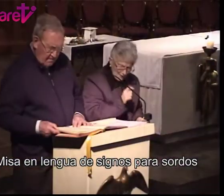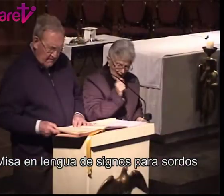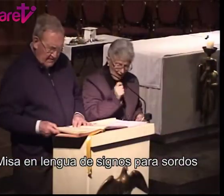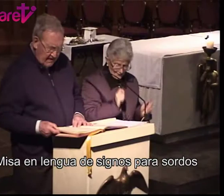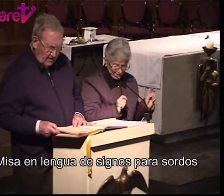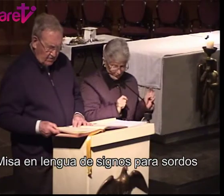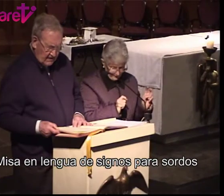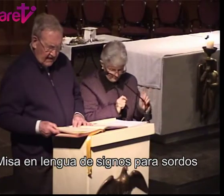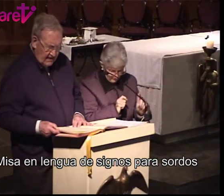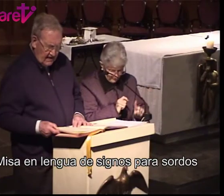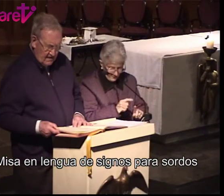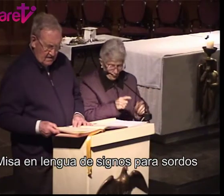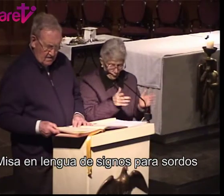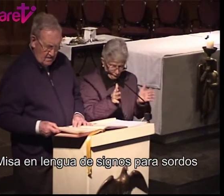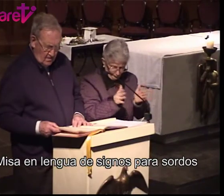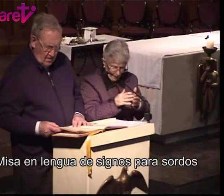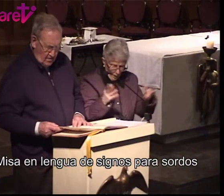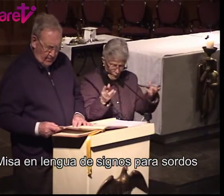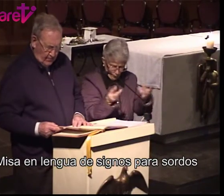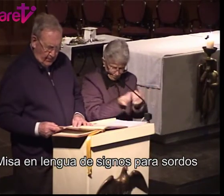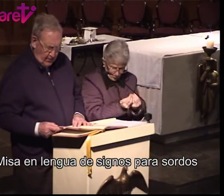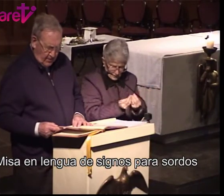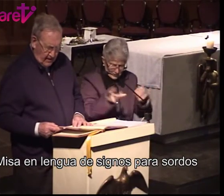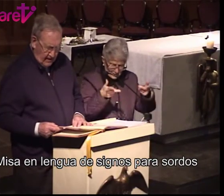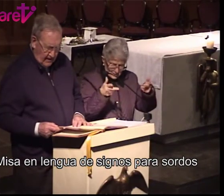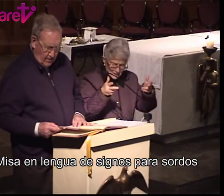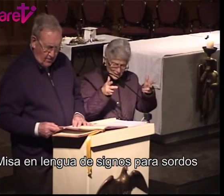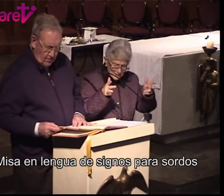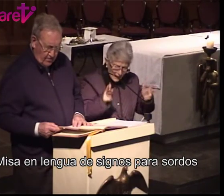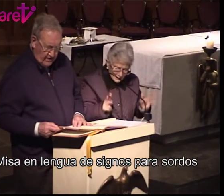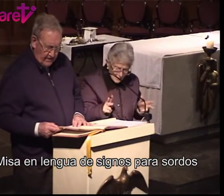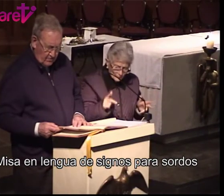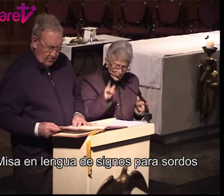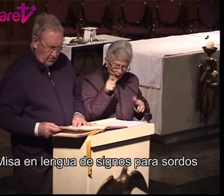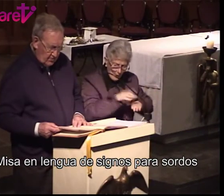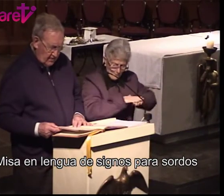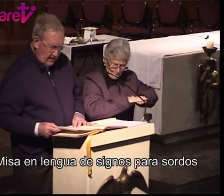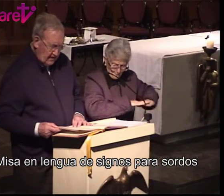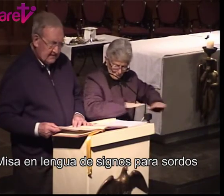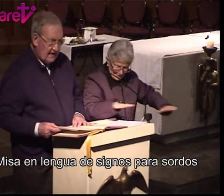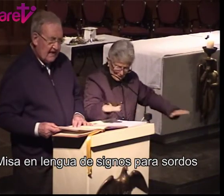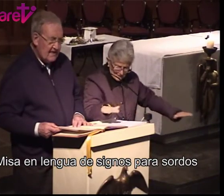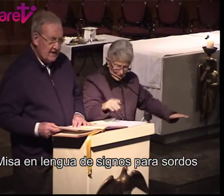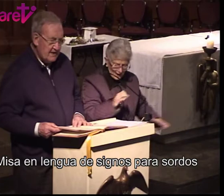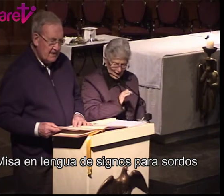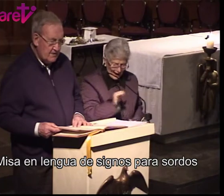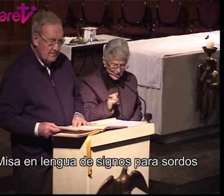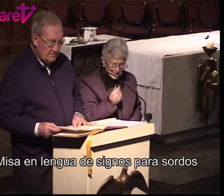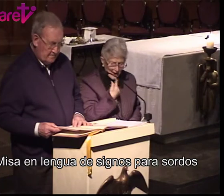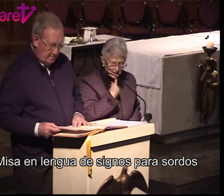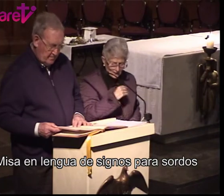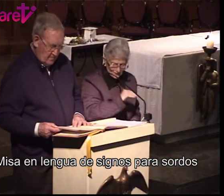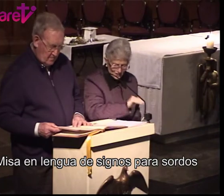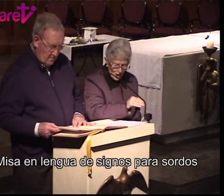manda que lo traigan, porque no comeremos hasta que haya venido.